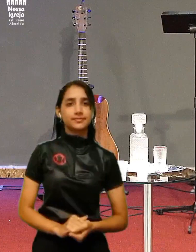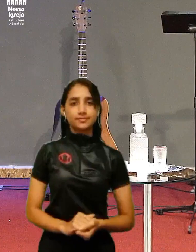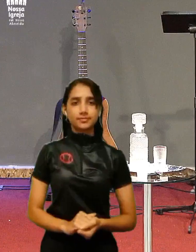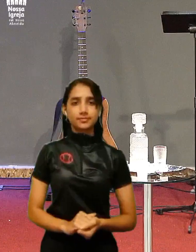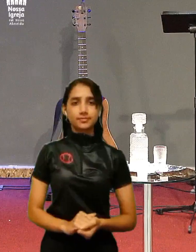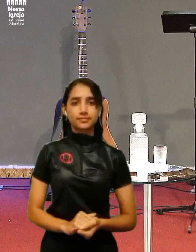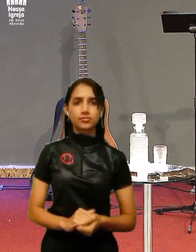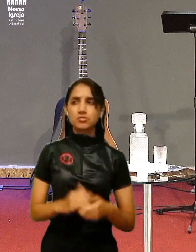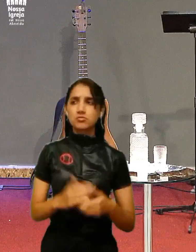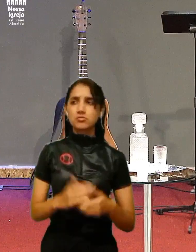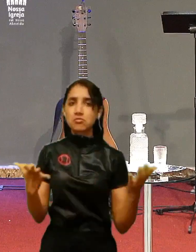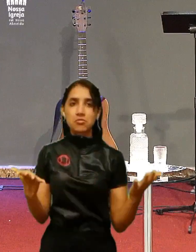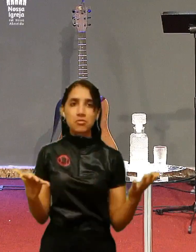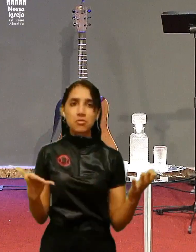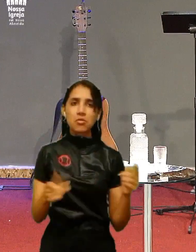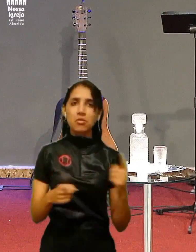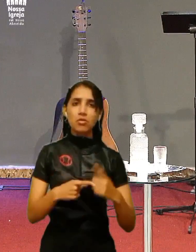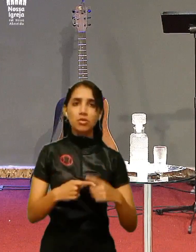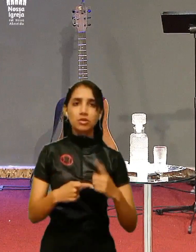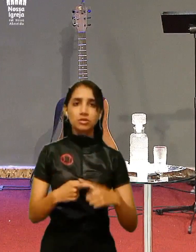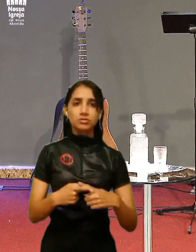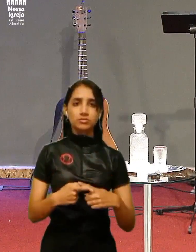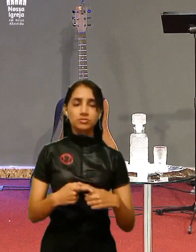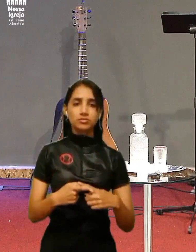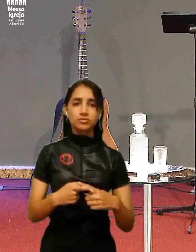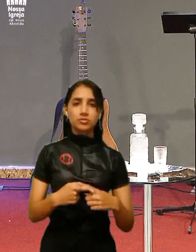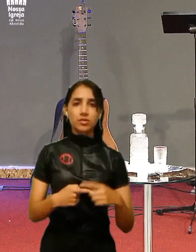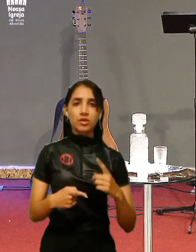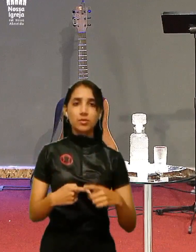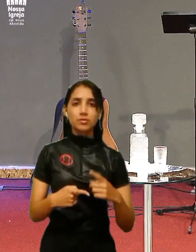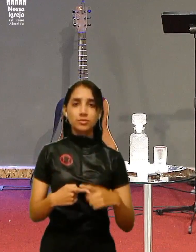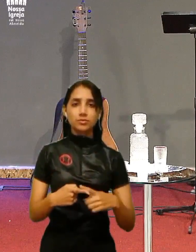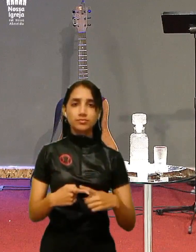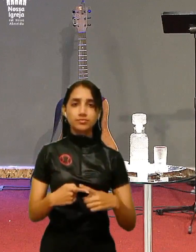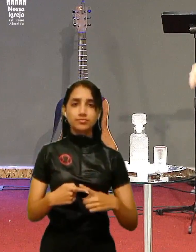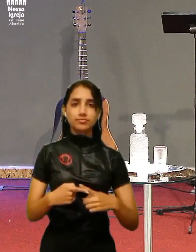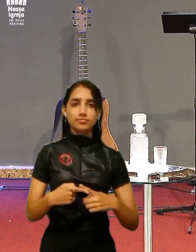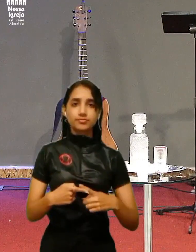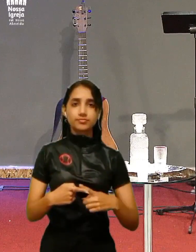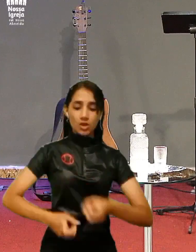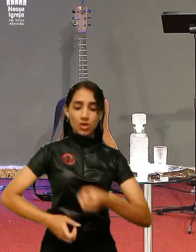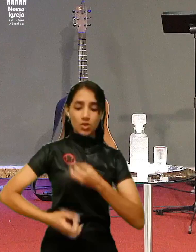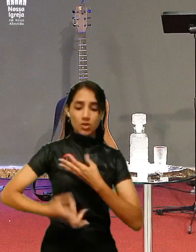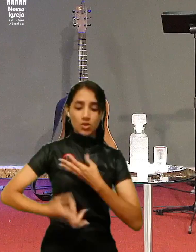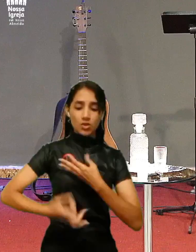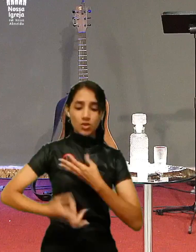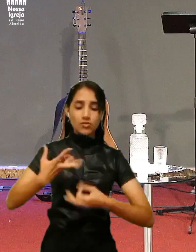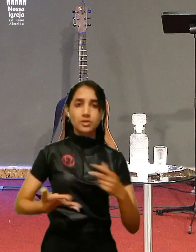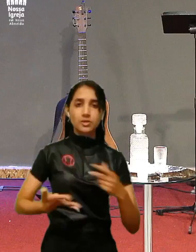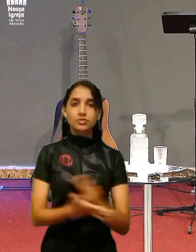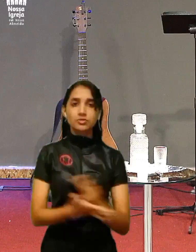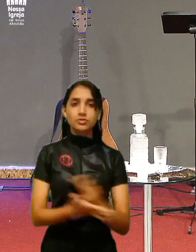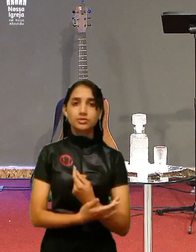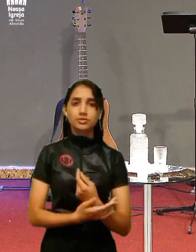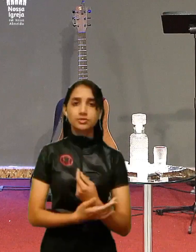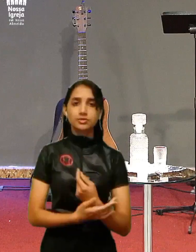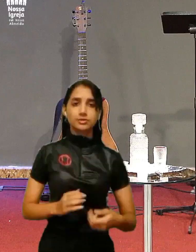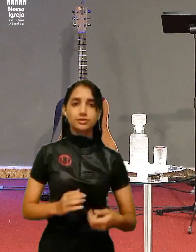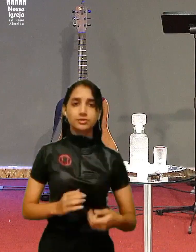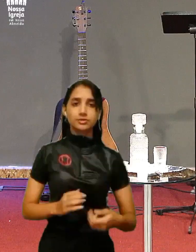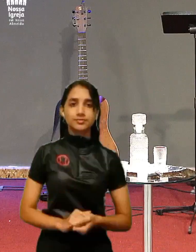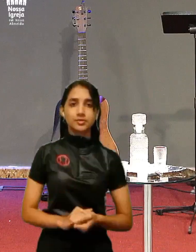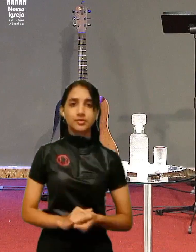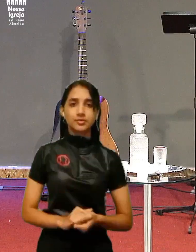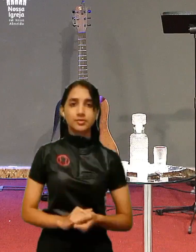Da onde saiu isso? Começou ali um grande avivamento que se espalhou para as outras cidades e transformou aquelas